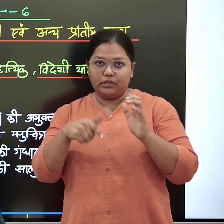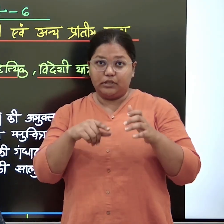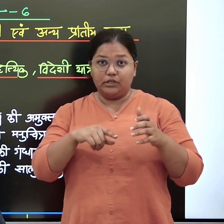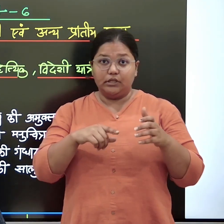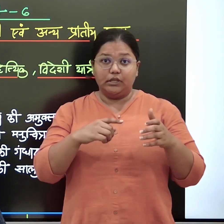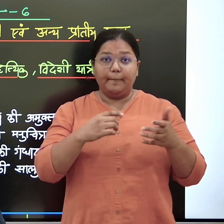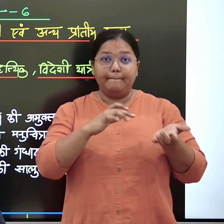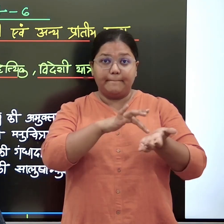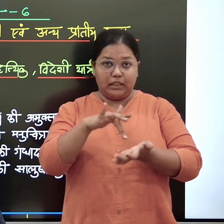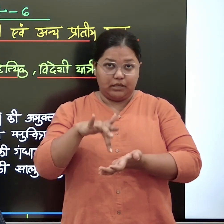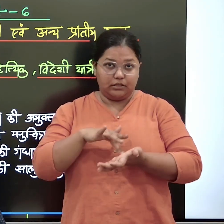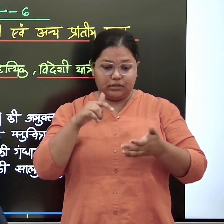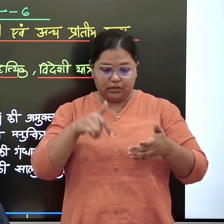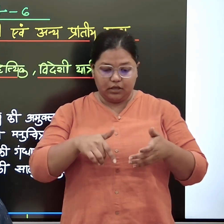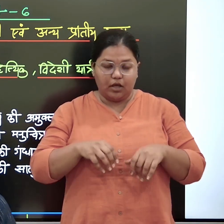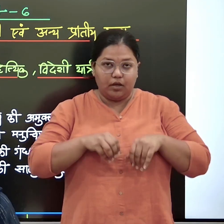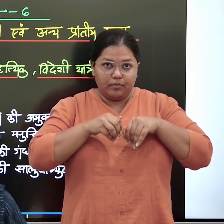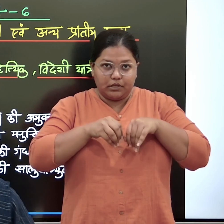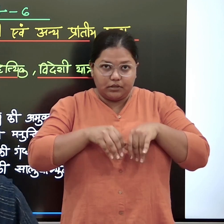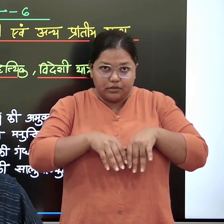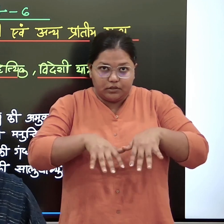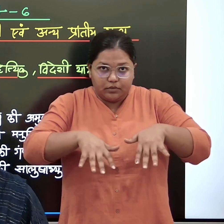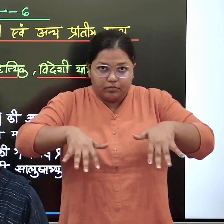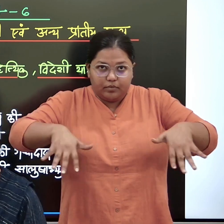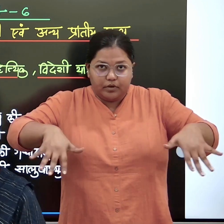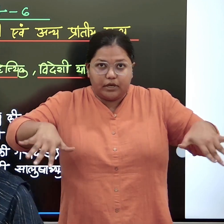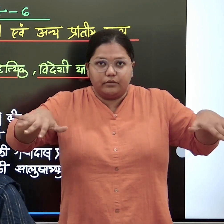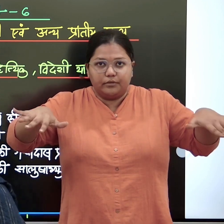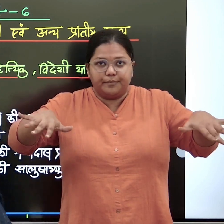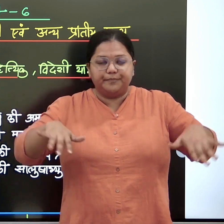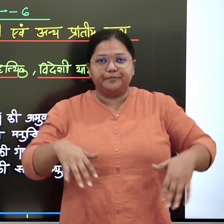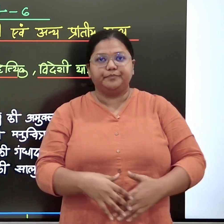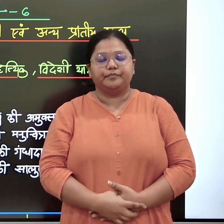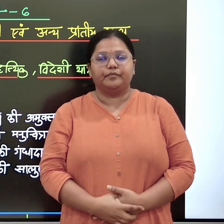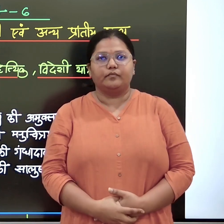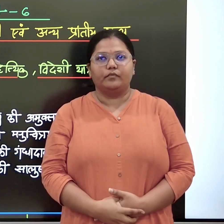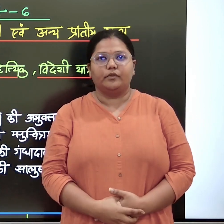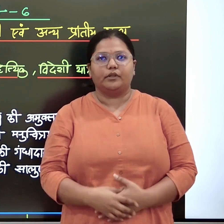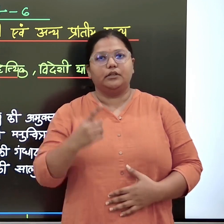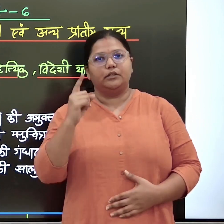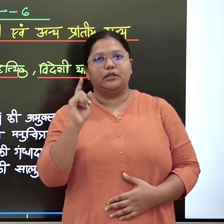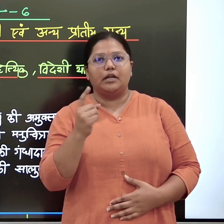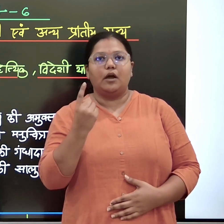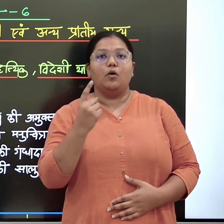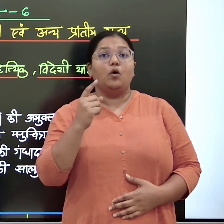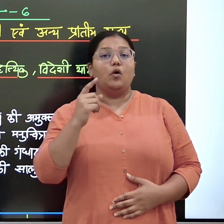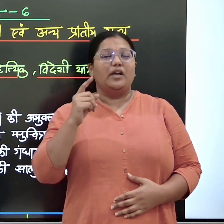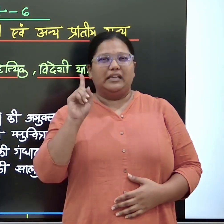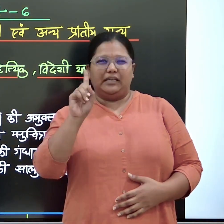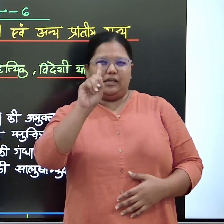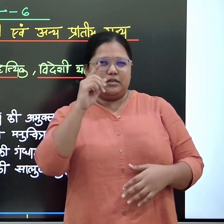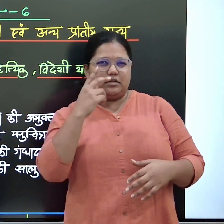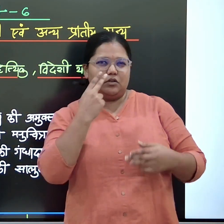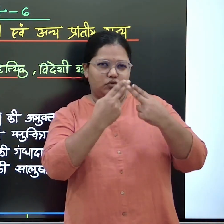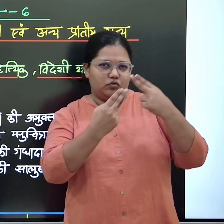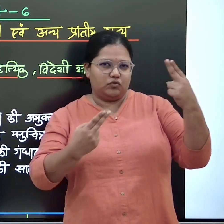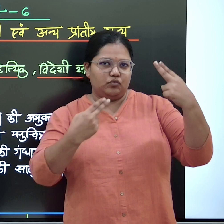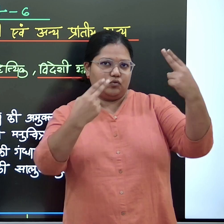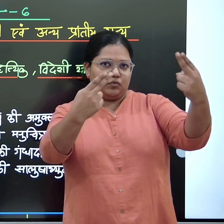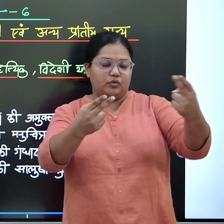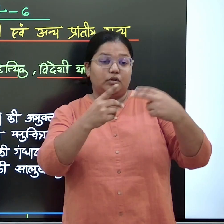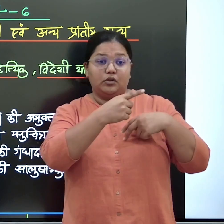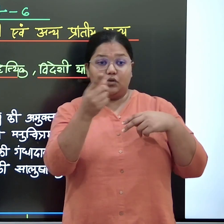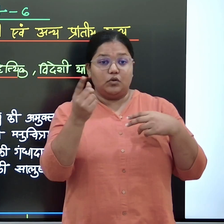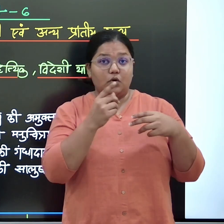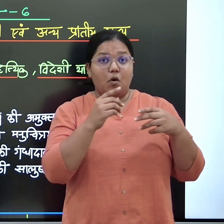तो पहले जो है वो विजयनगर साम्राज्य का उदय कैसे हुआ या विजयनगर का जो है